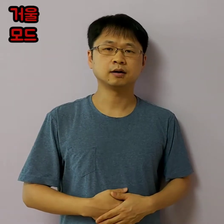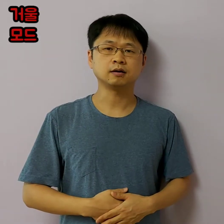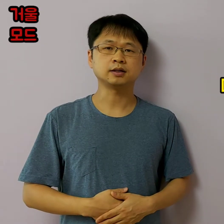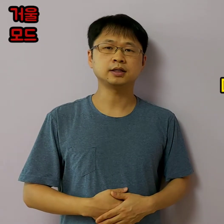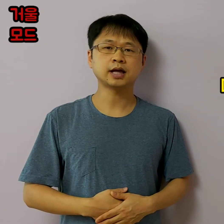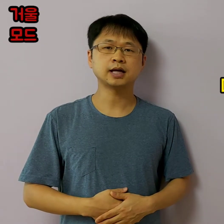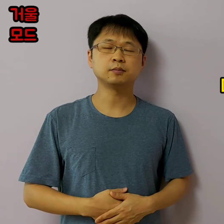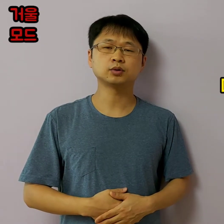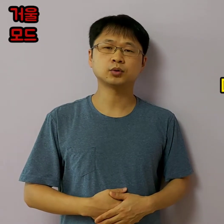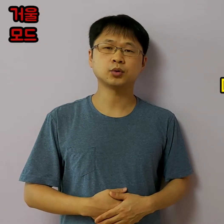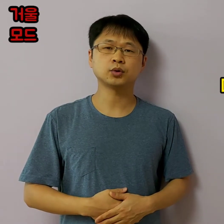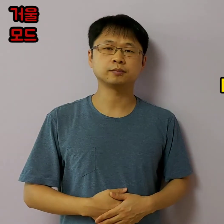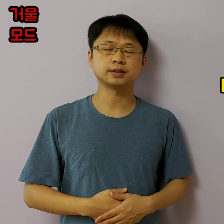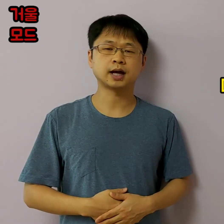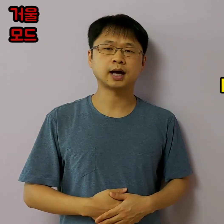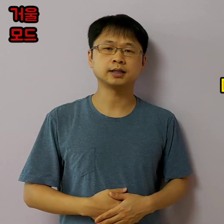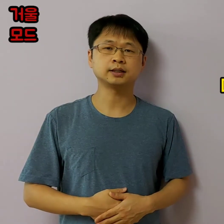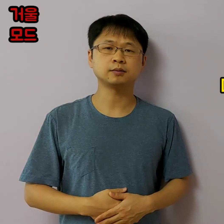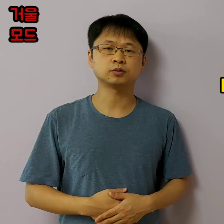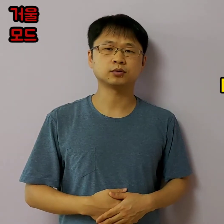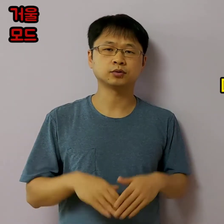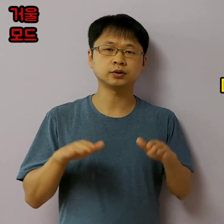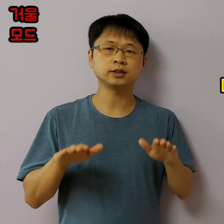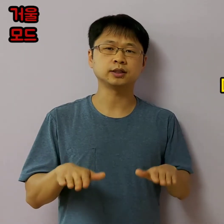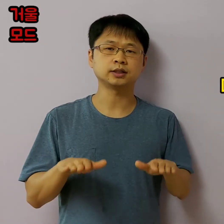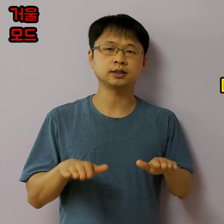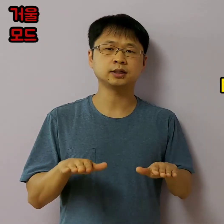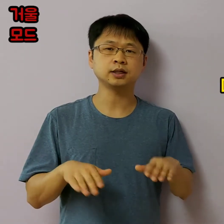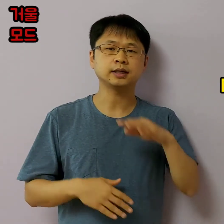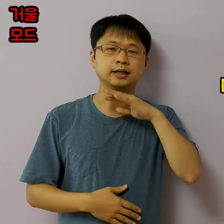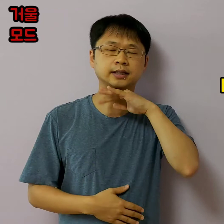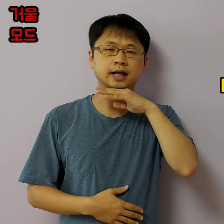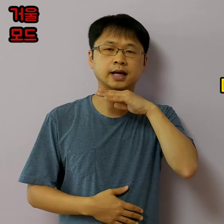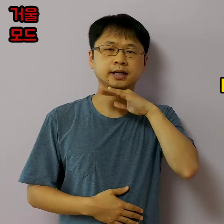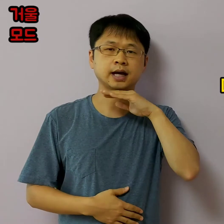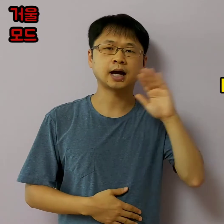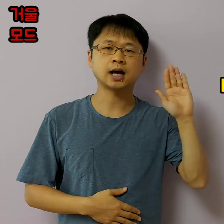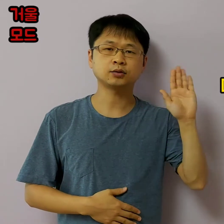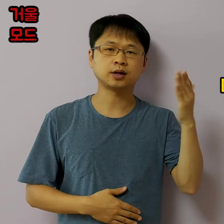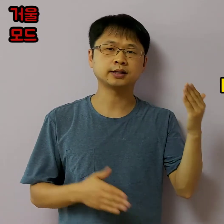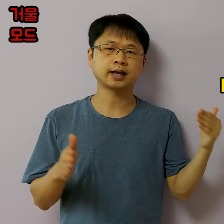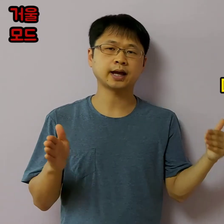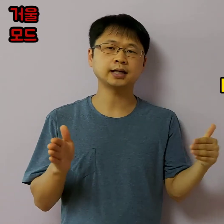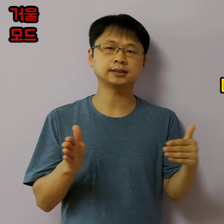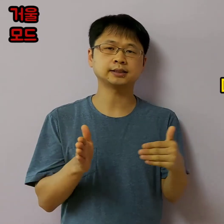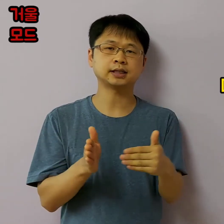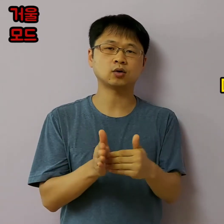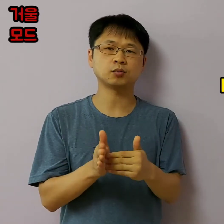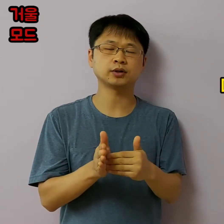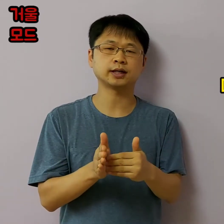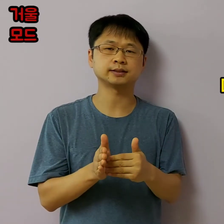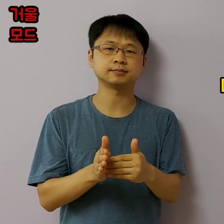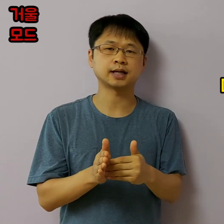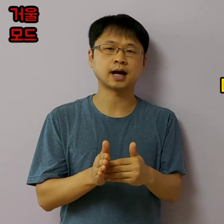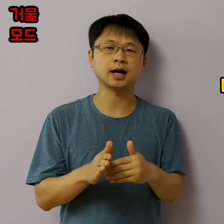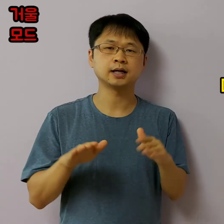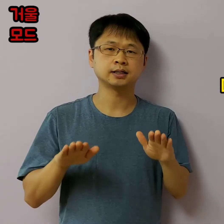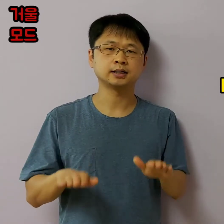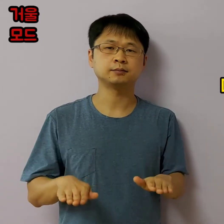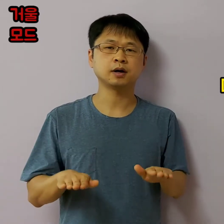먼저 이 나이 먹도록입니다. 이 나이 먹도록은 이 나이가 될 때까지 라고 표현하였습니다.